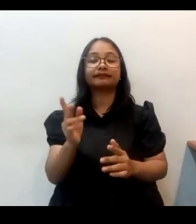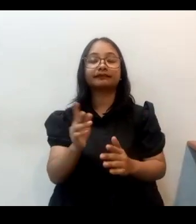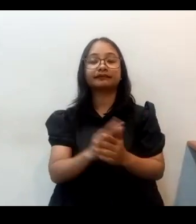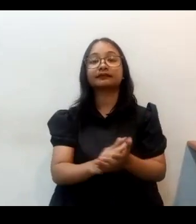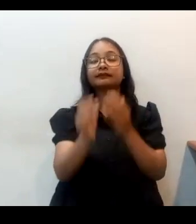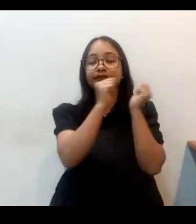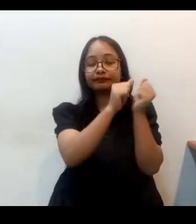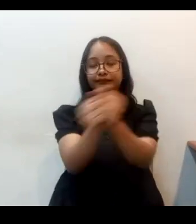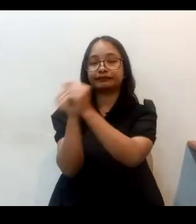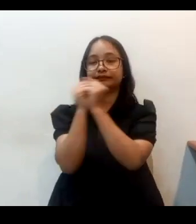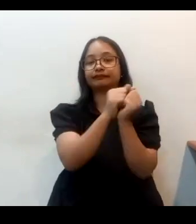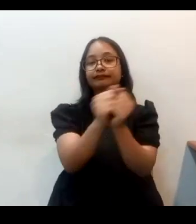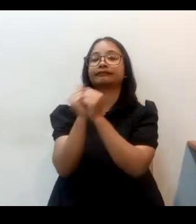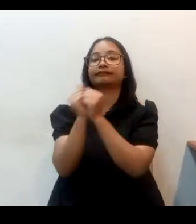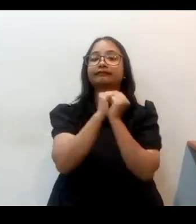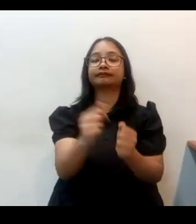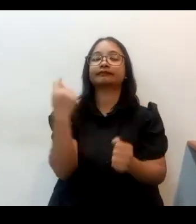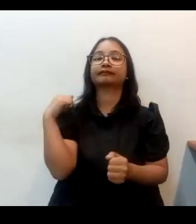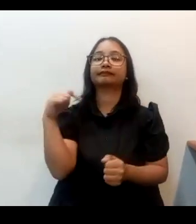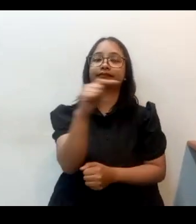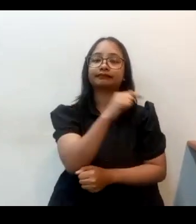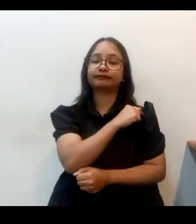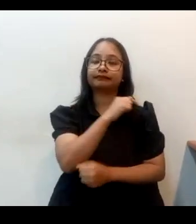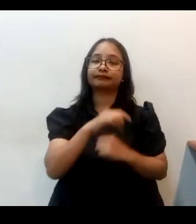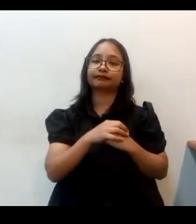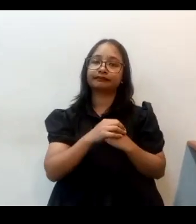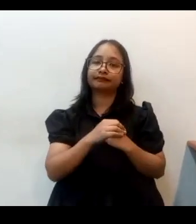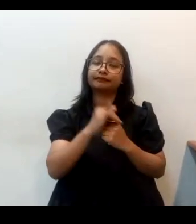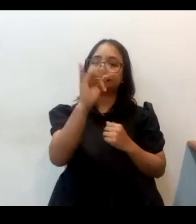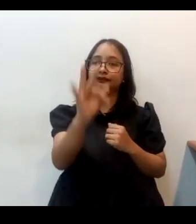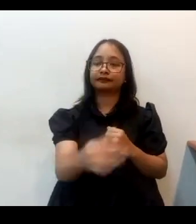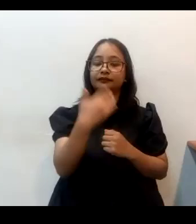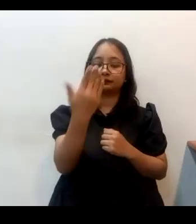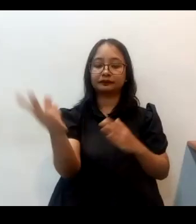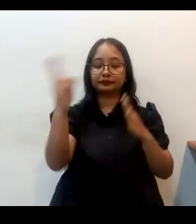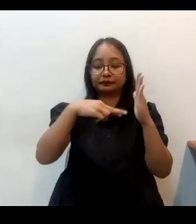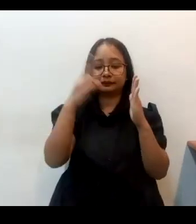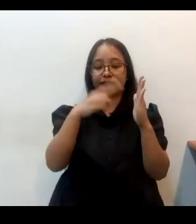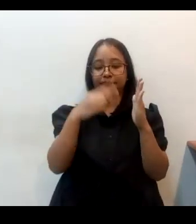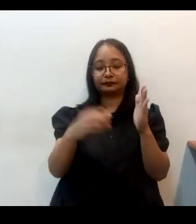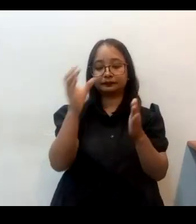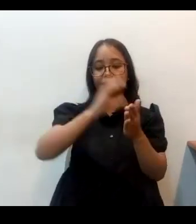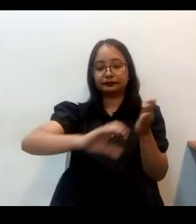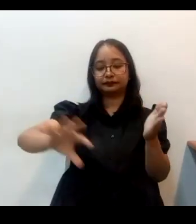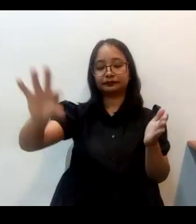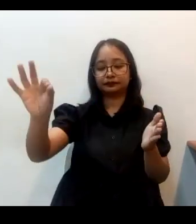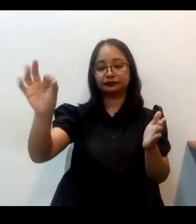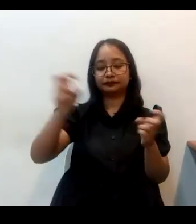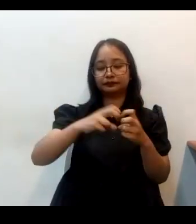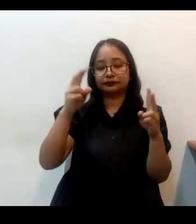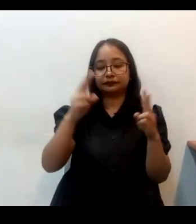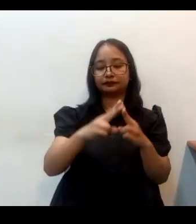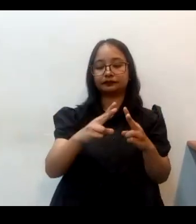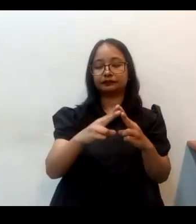yon, bibisitahin po tayo ni Jesus at sasamahan tayo. If you read the chapter 9, even though his parents